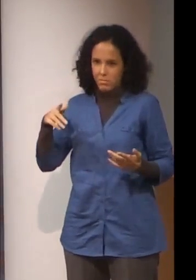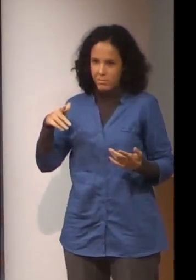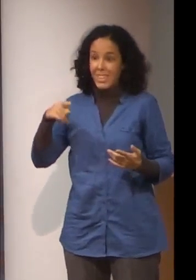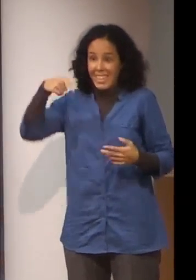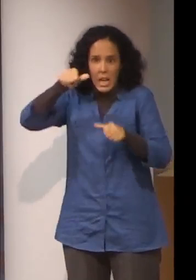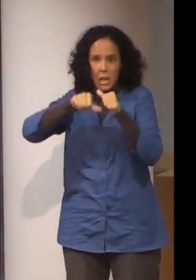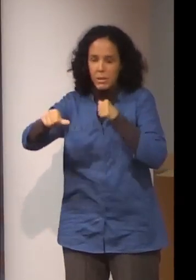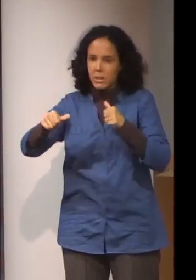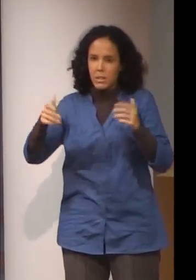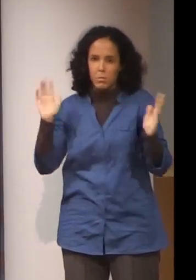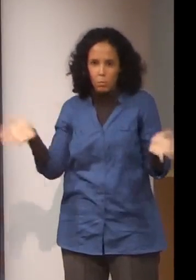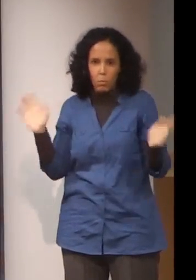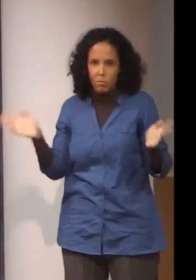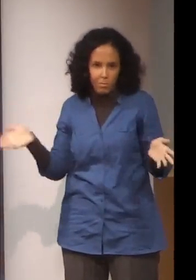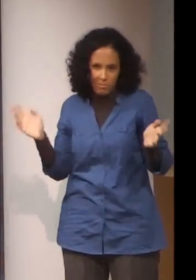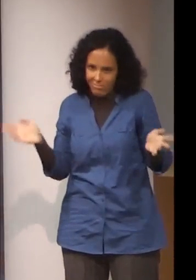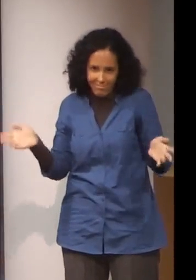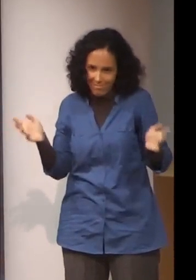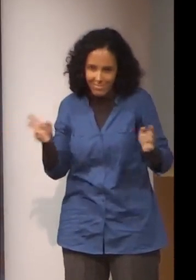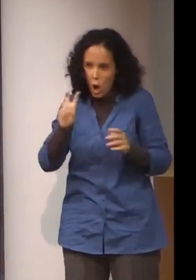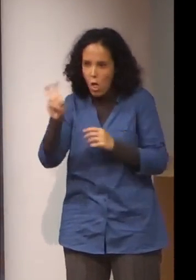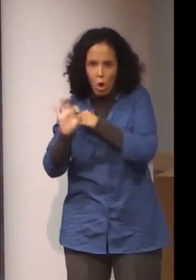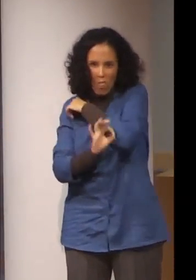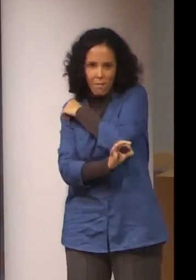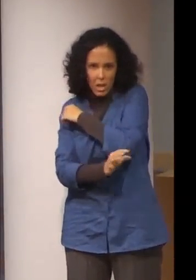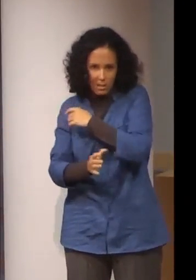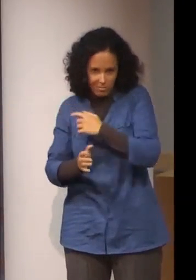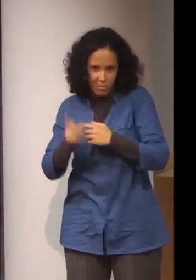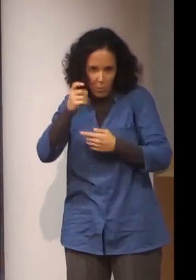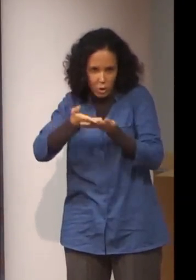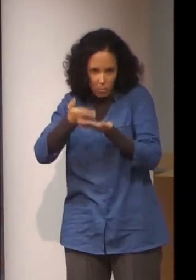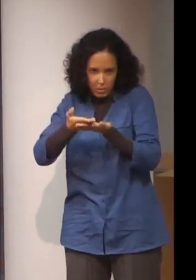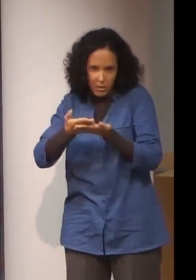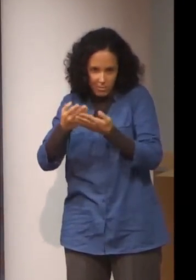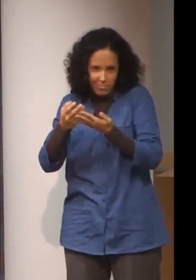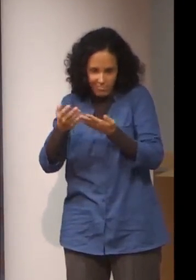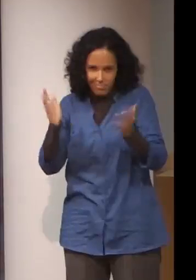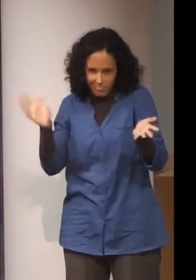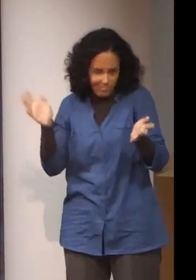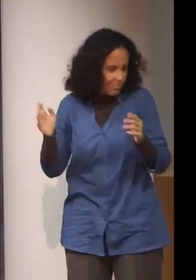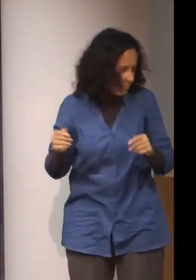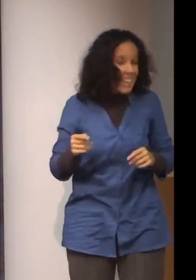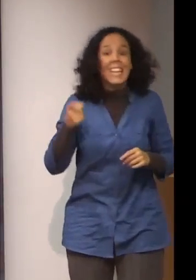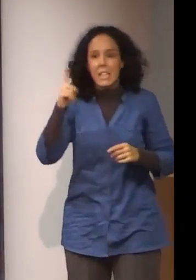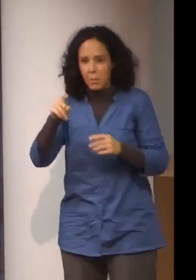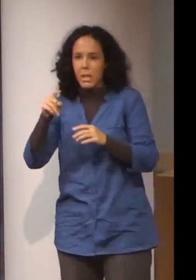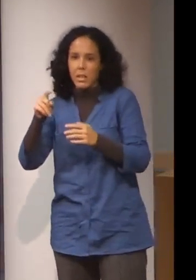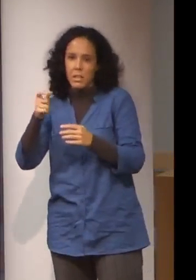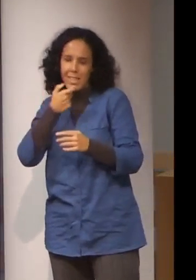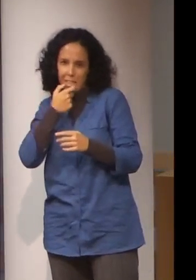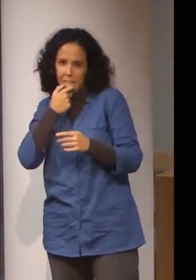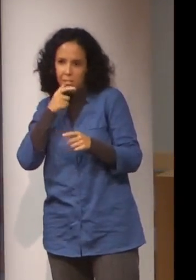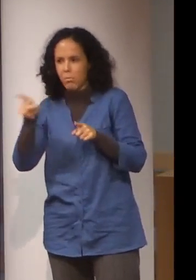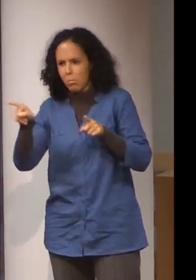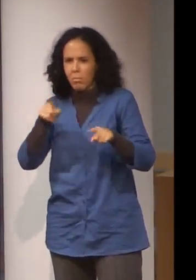Eso el primer mes. Y a partir de ahí, asignando constantemente todos los deberes o tareas que demandaba